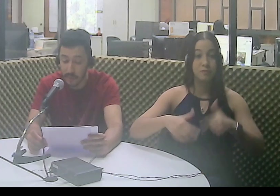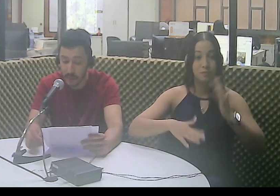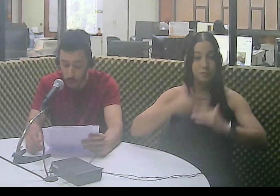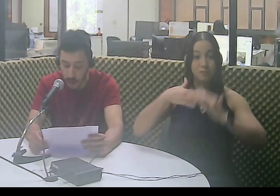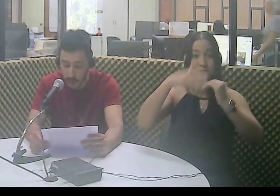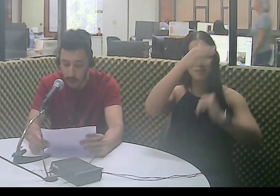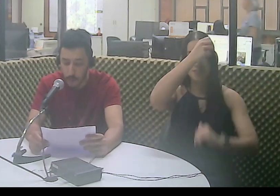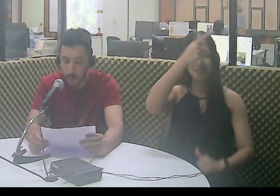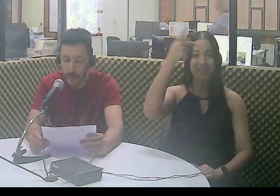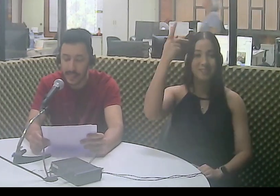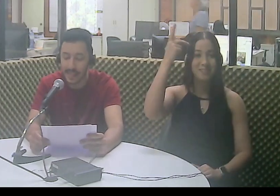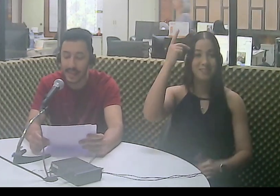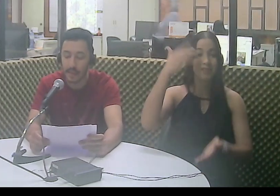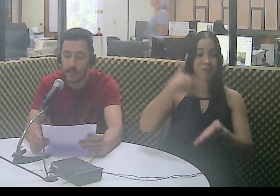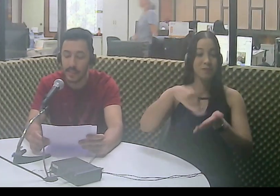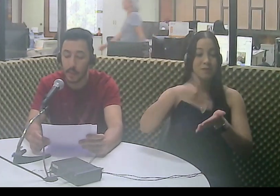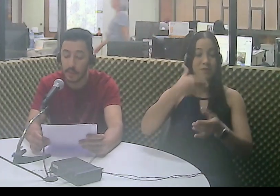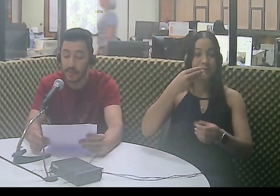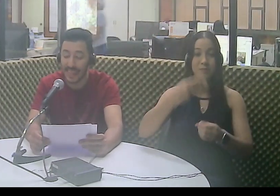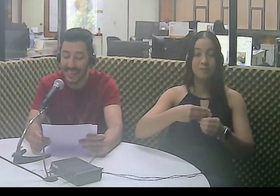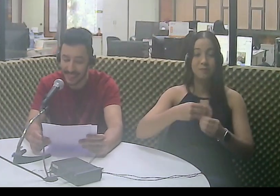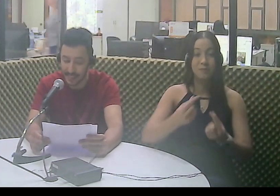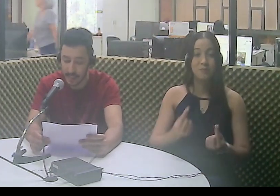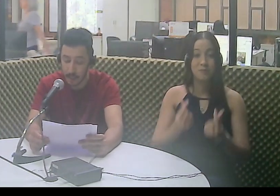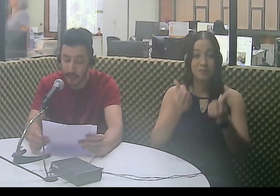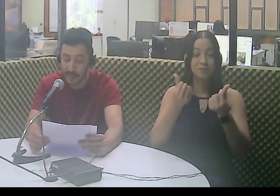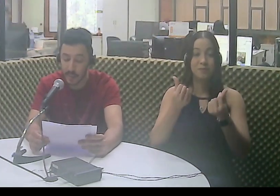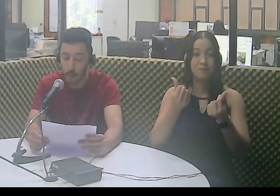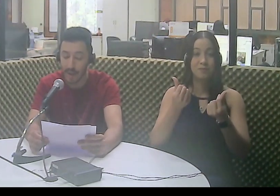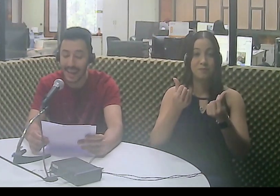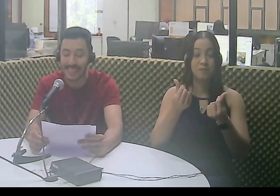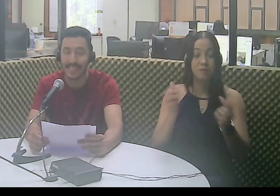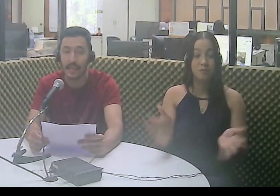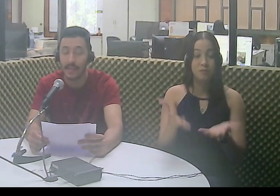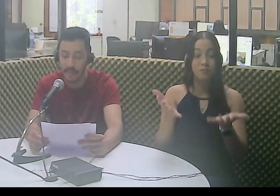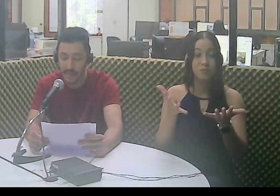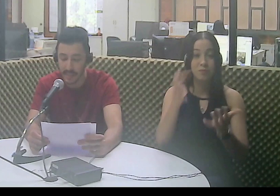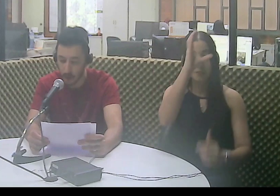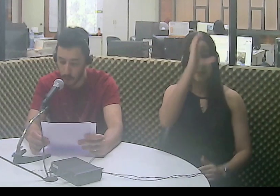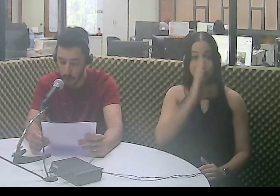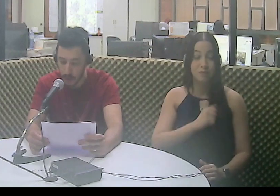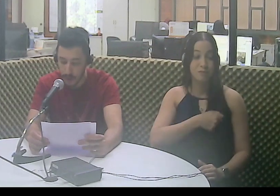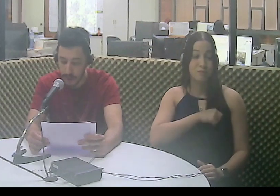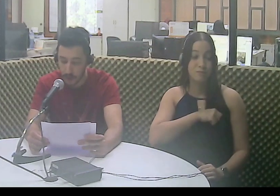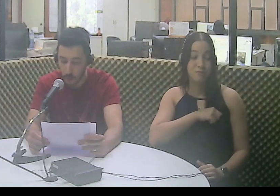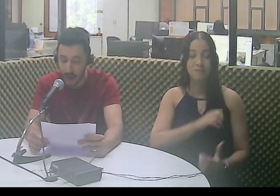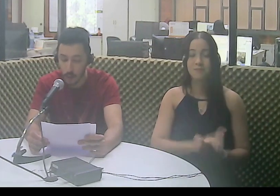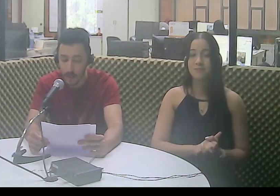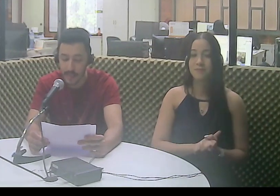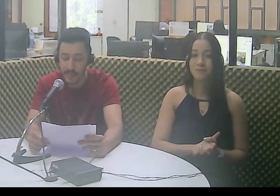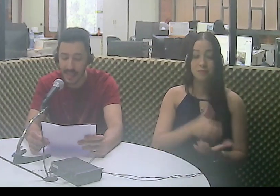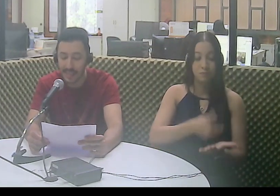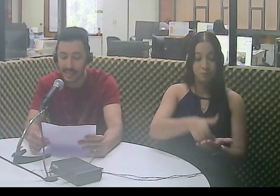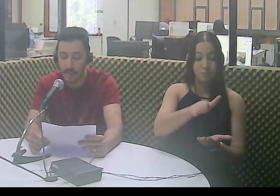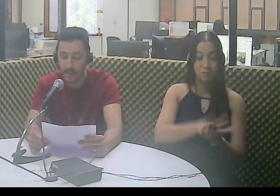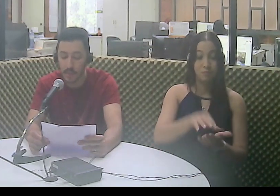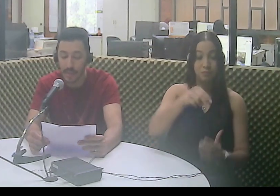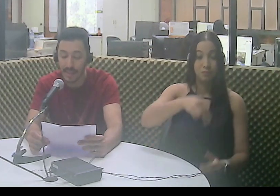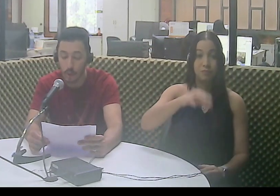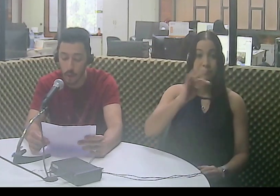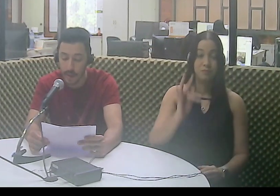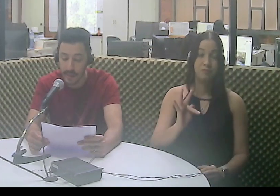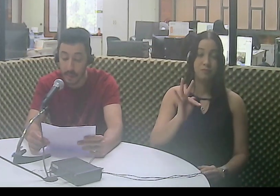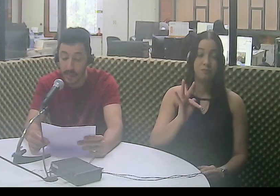pela Prefeitura por meio da Secretaria Municipal de Finanças para estimular a cidadania fiscal. Quem tomar notas fiscais de